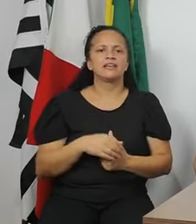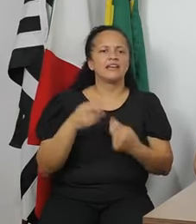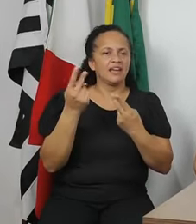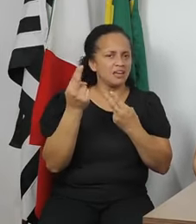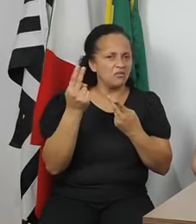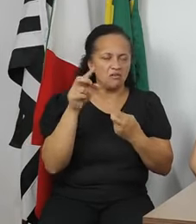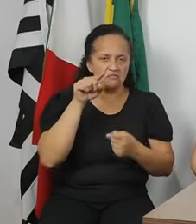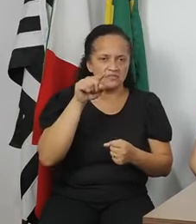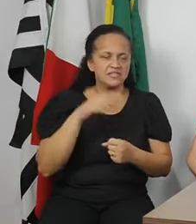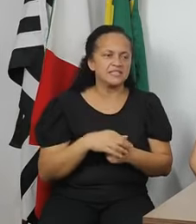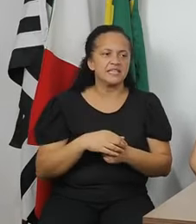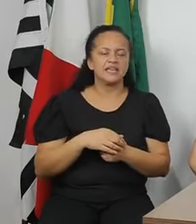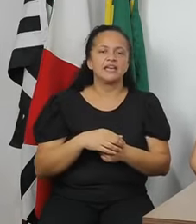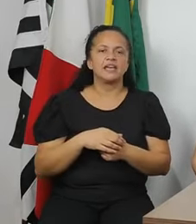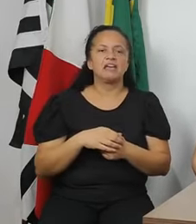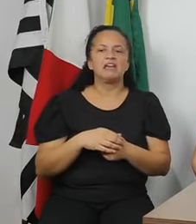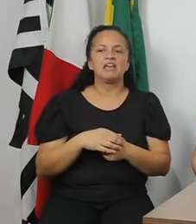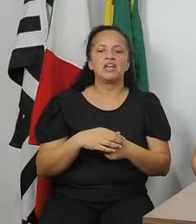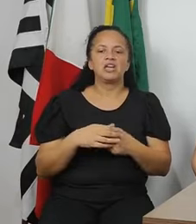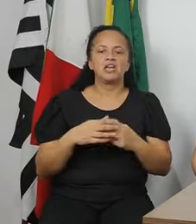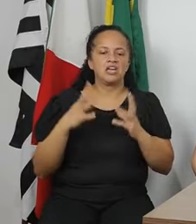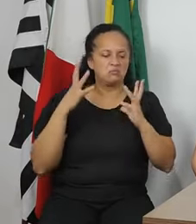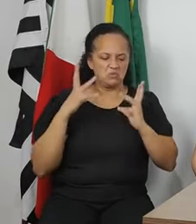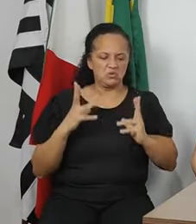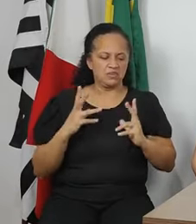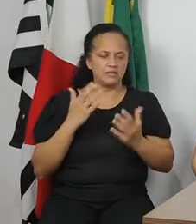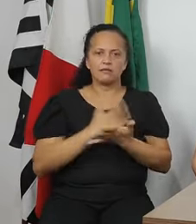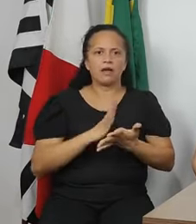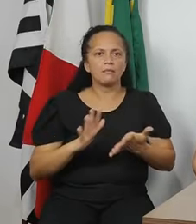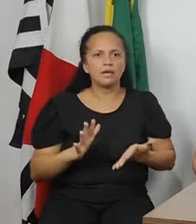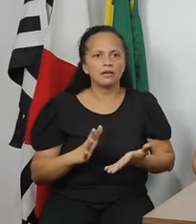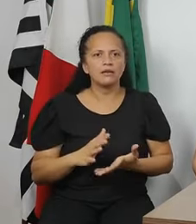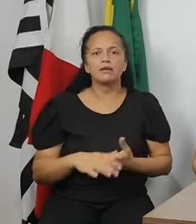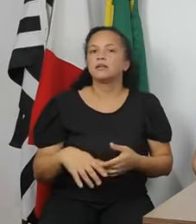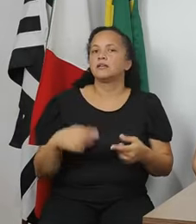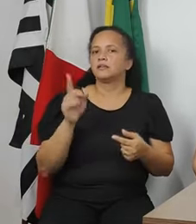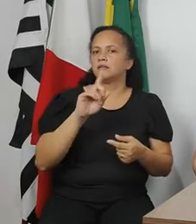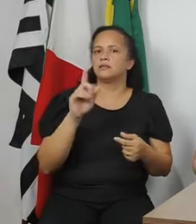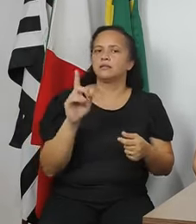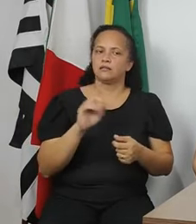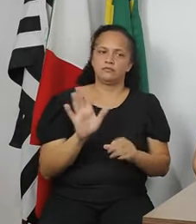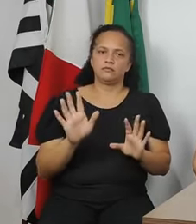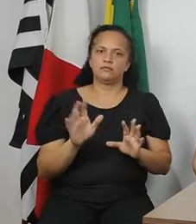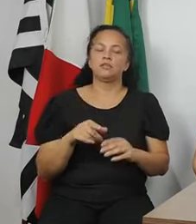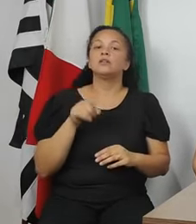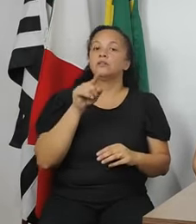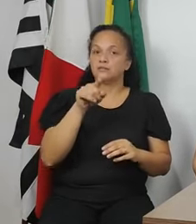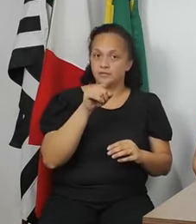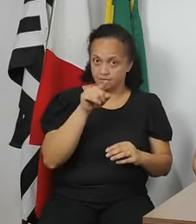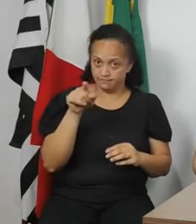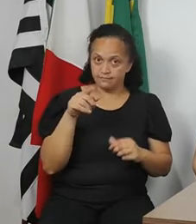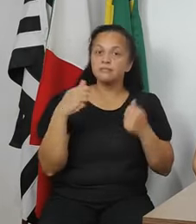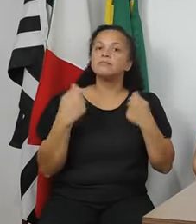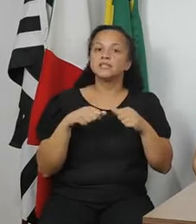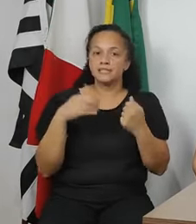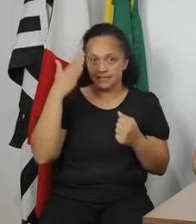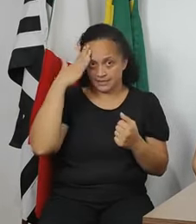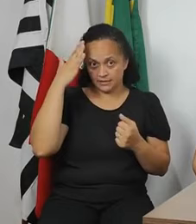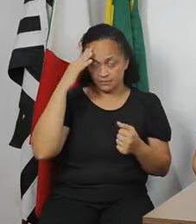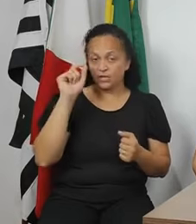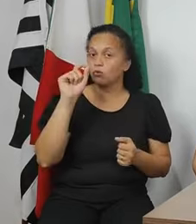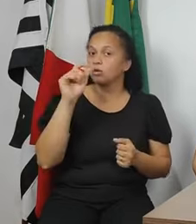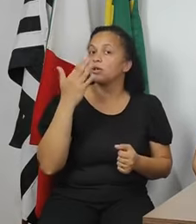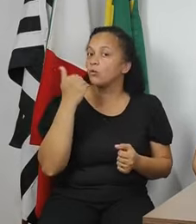do tapete. Não vai adiantar de nada. Então, a respeito dos benefícios físicos, né, que a gente